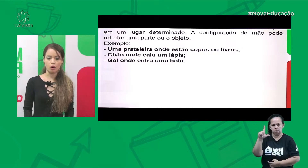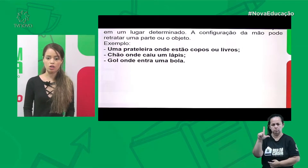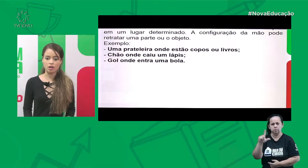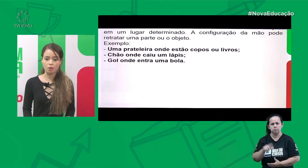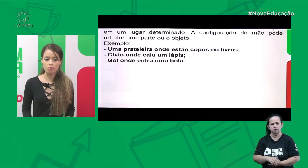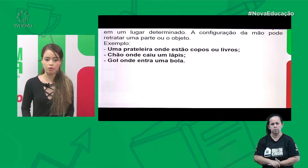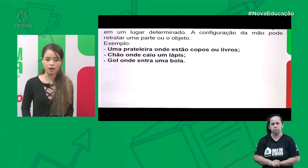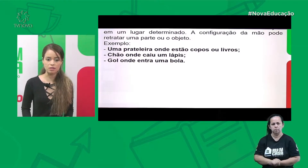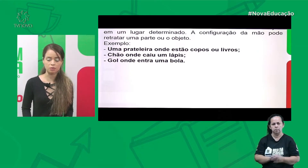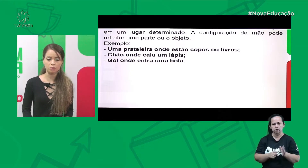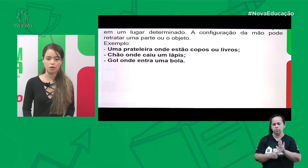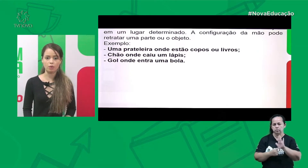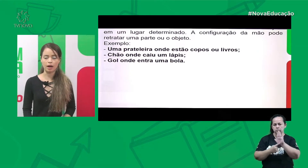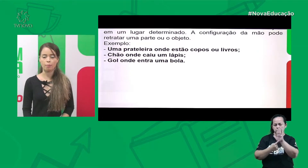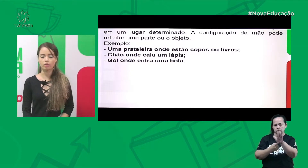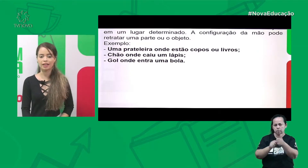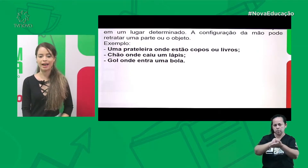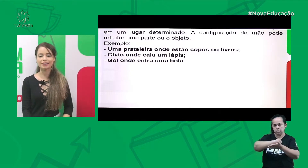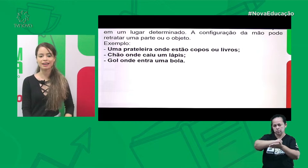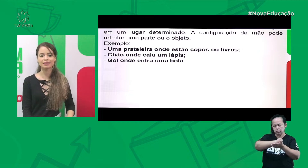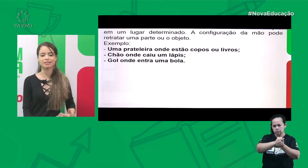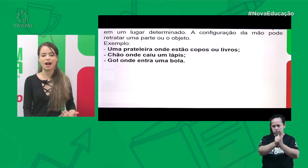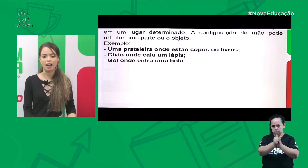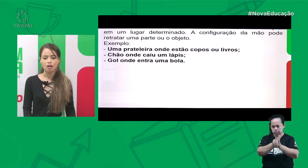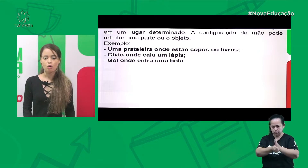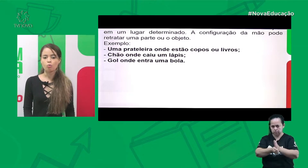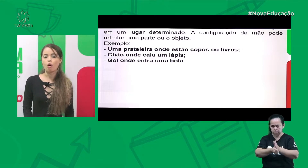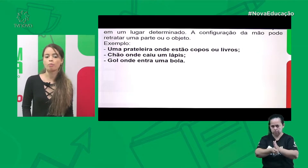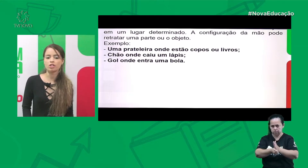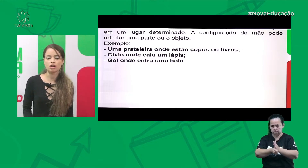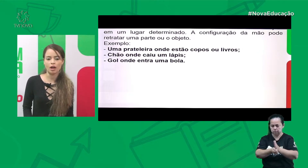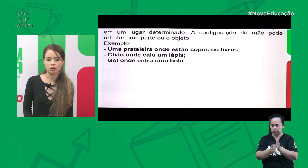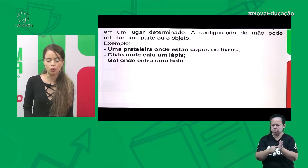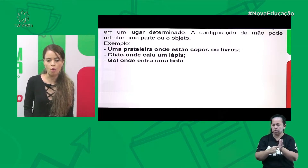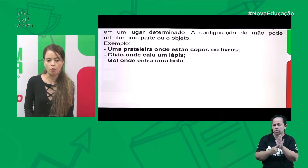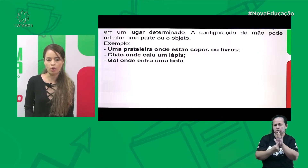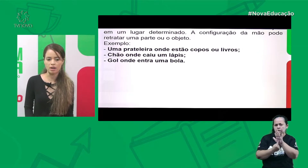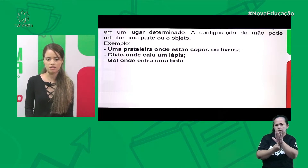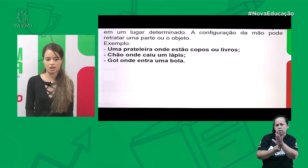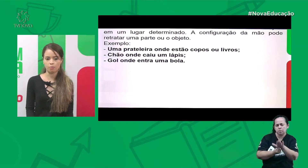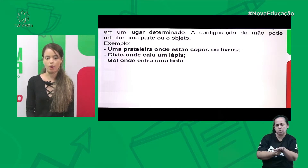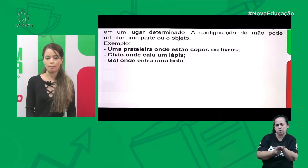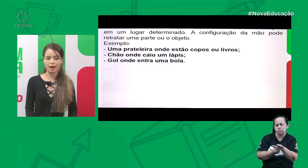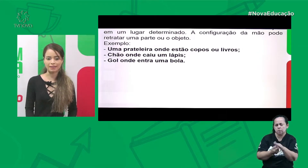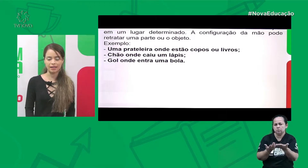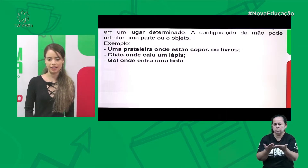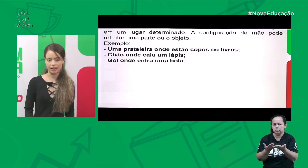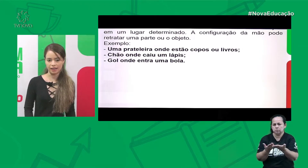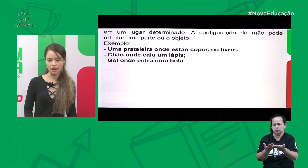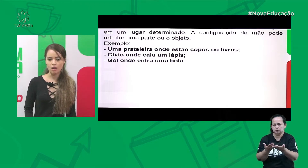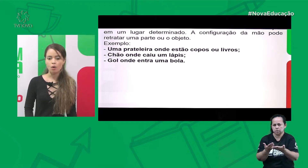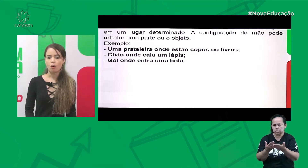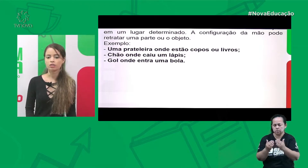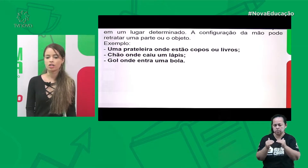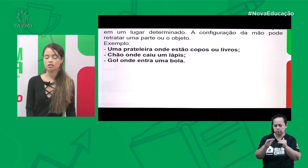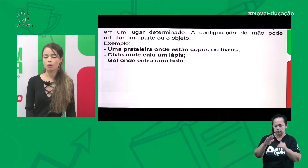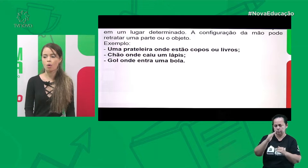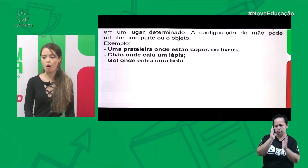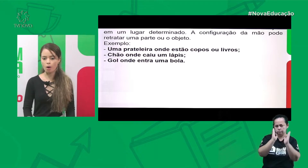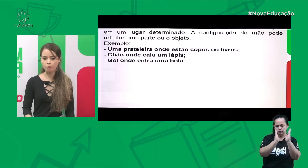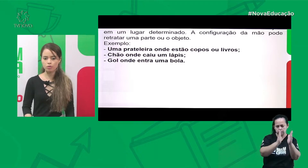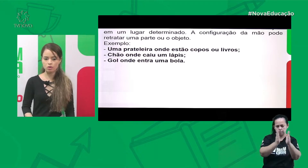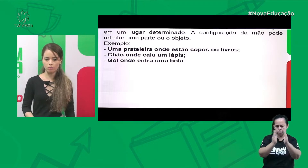que mostra a configuração de mão, que ela pode retratar um objeto, como, por exemplo, a prateleira, onde